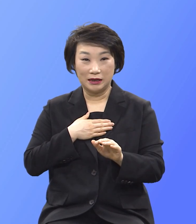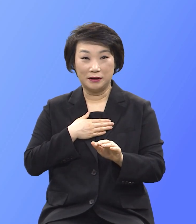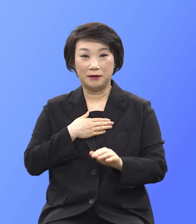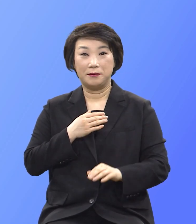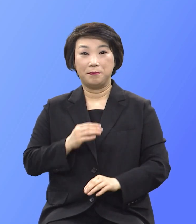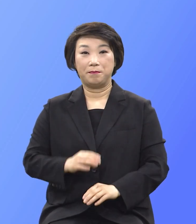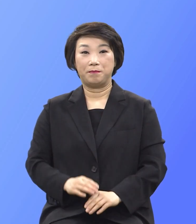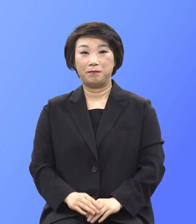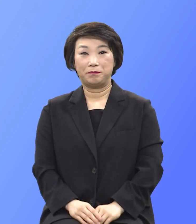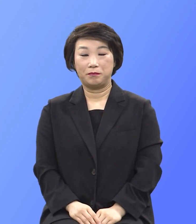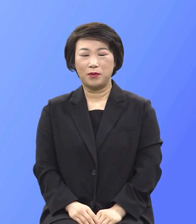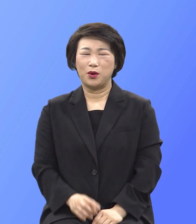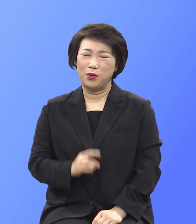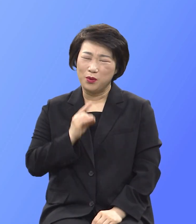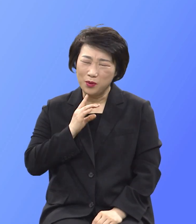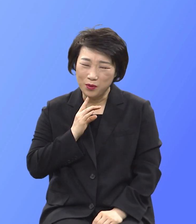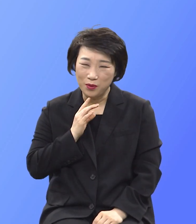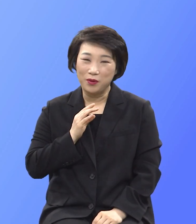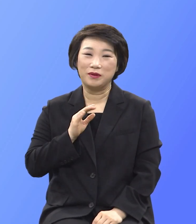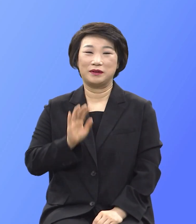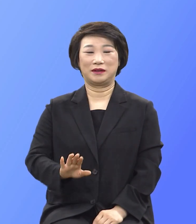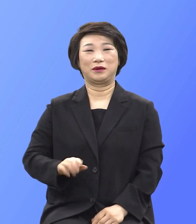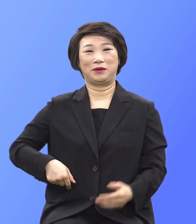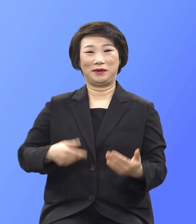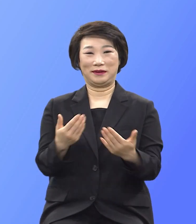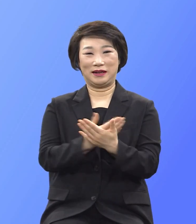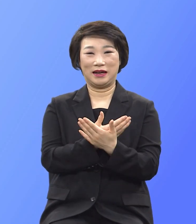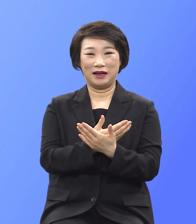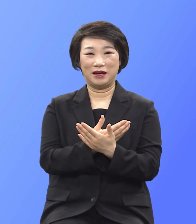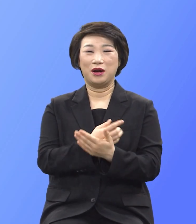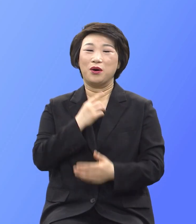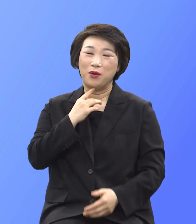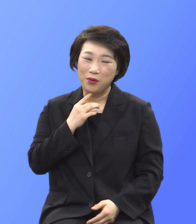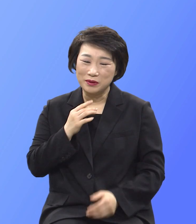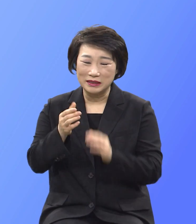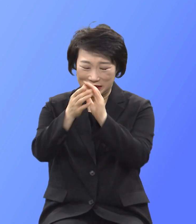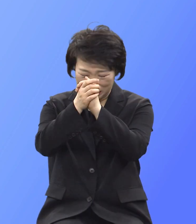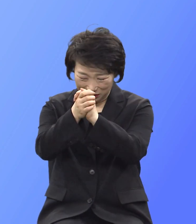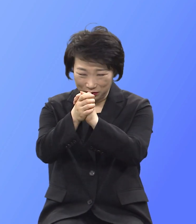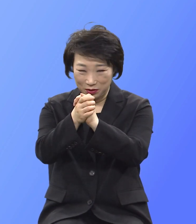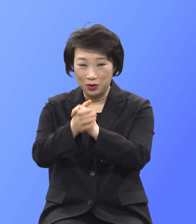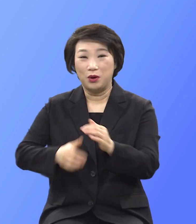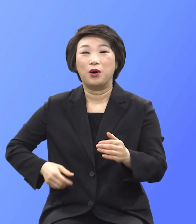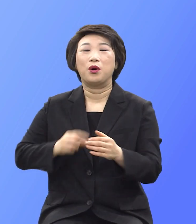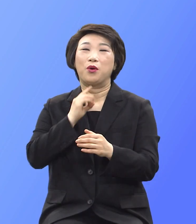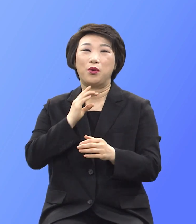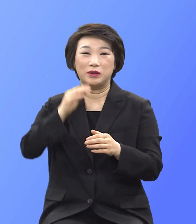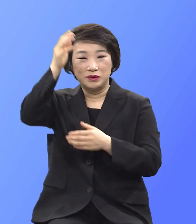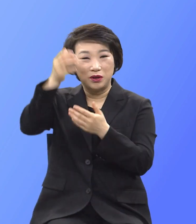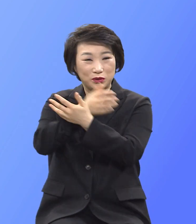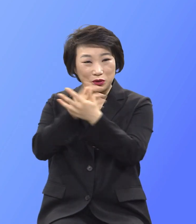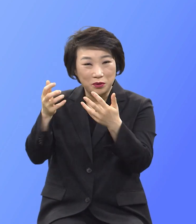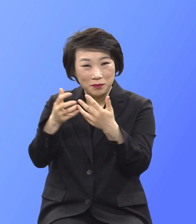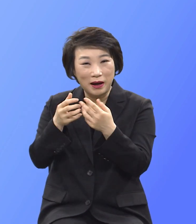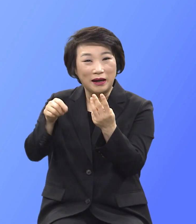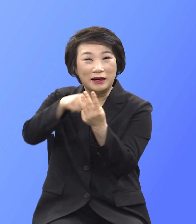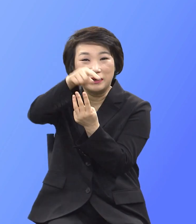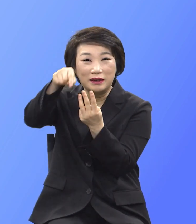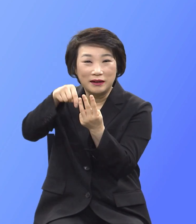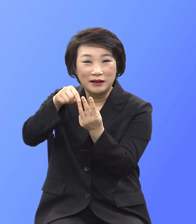그러므로 오직 회개, 오직 기도, 오직 성령 충만,